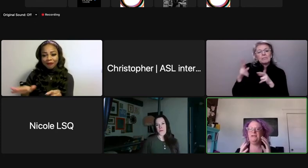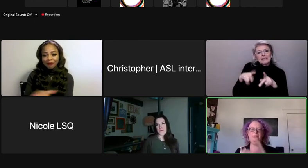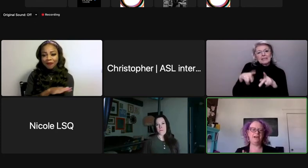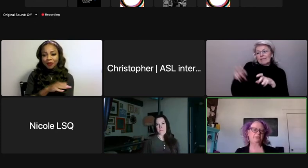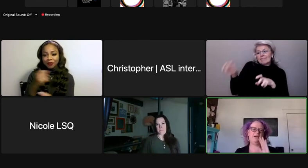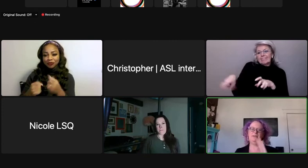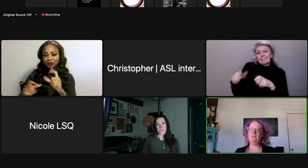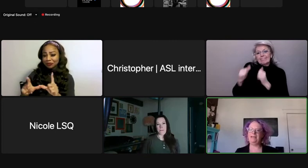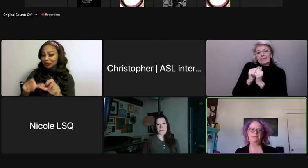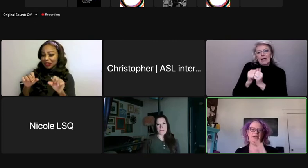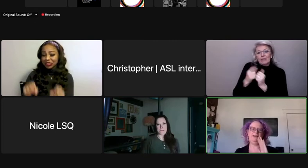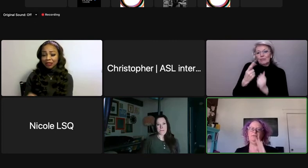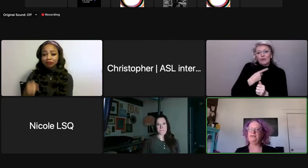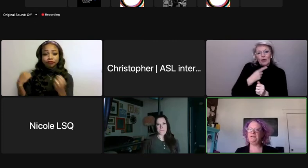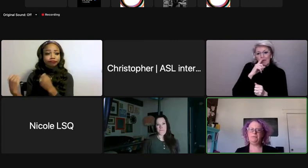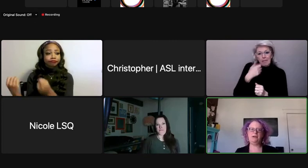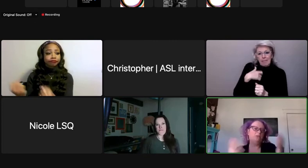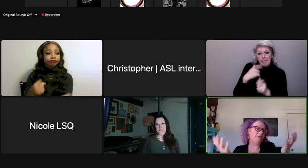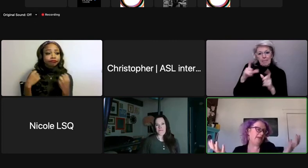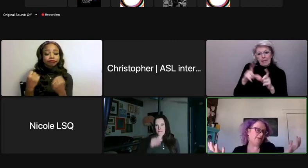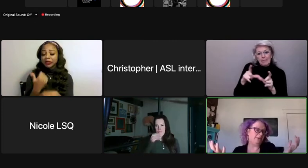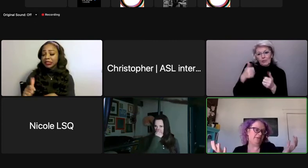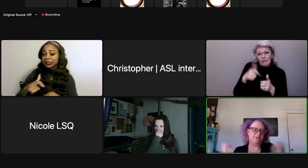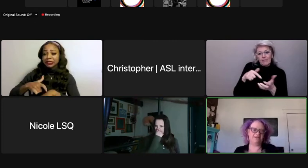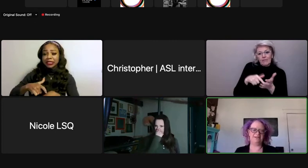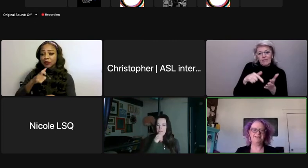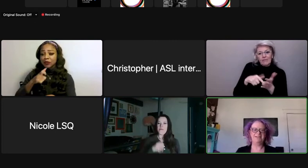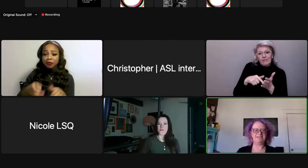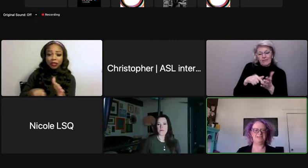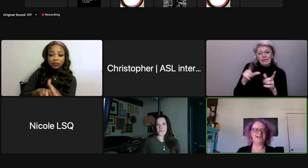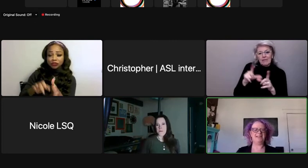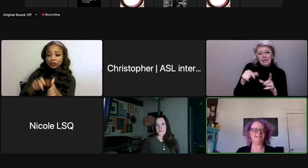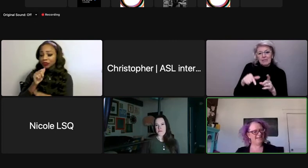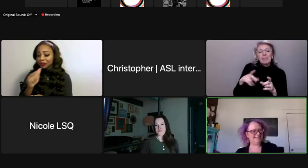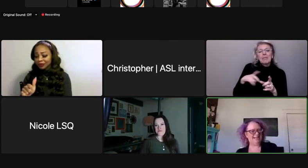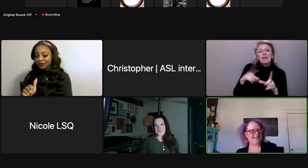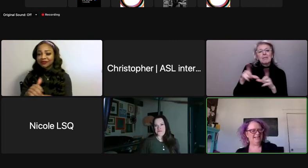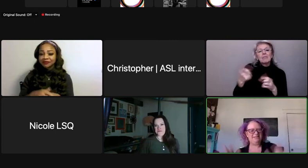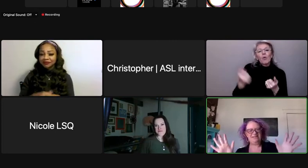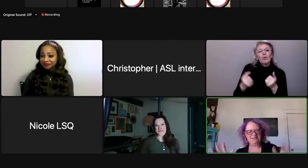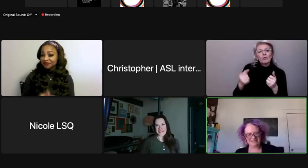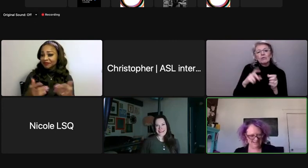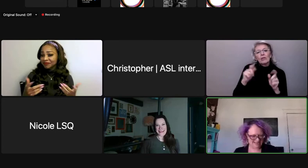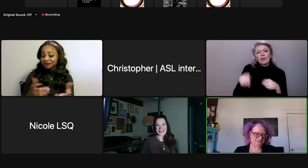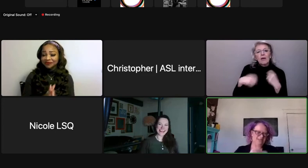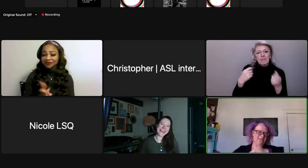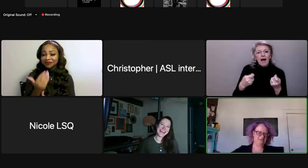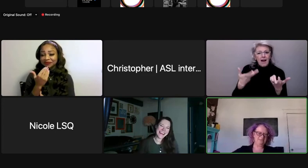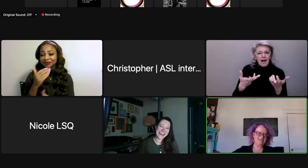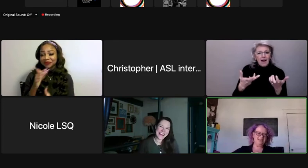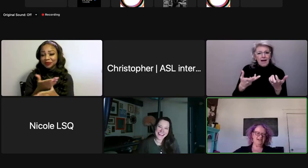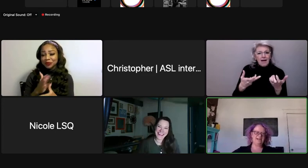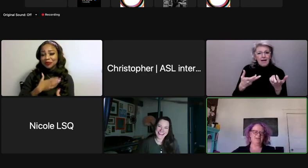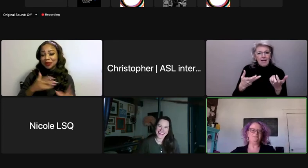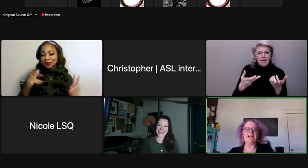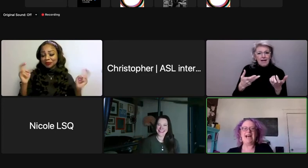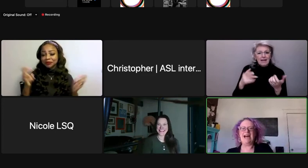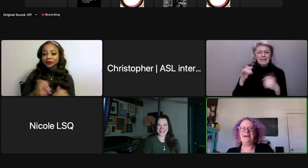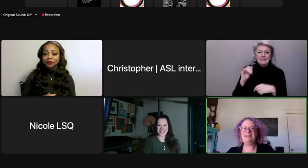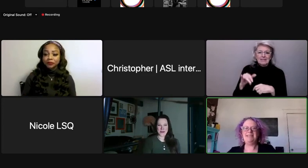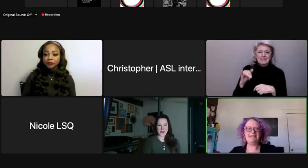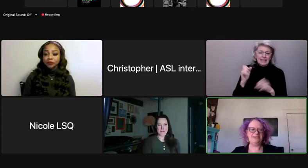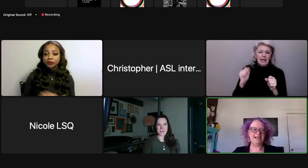accompagne nécessairement mais le permis de conduire régulier c'est de